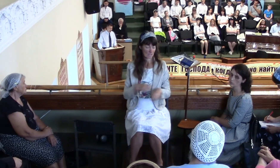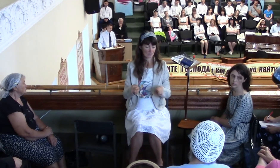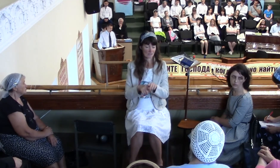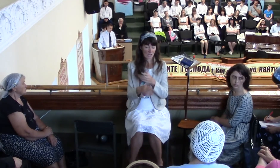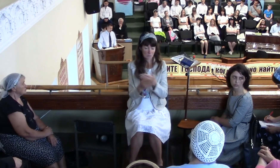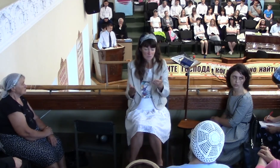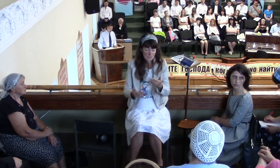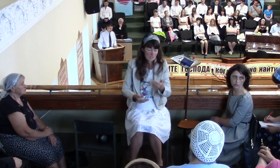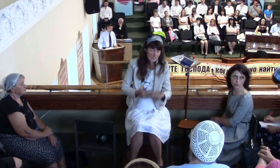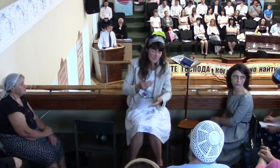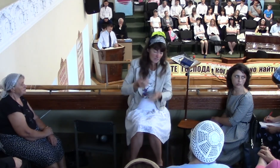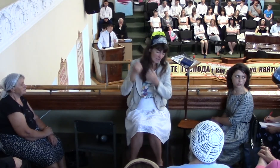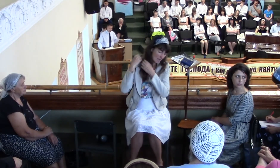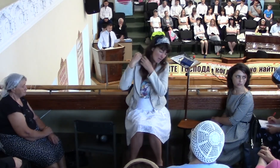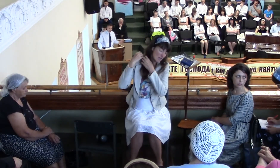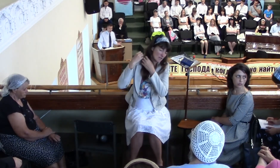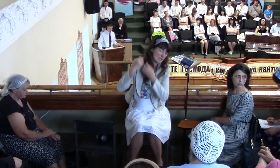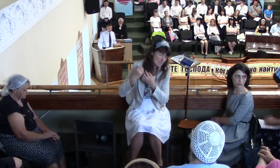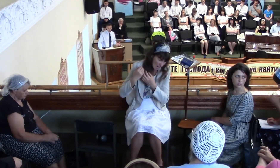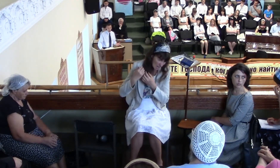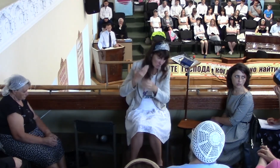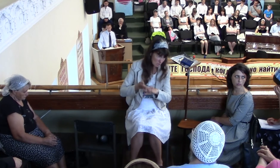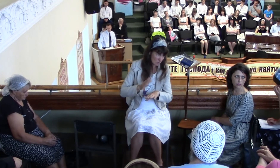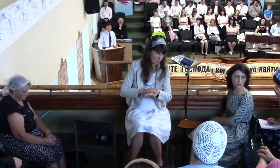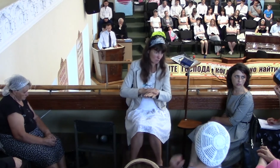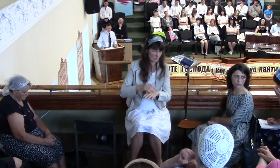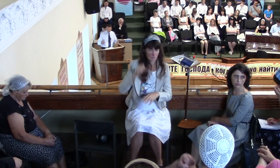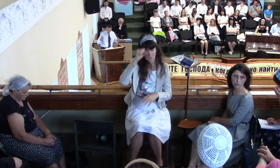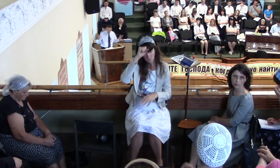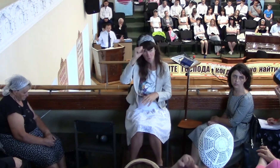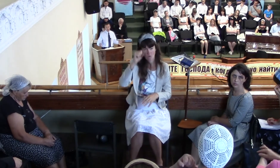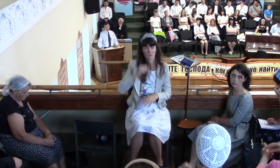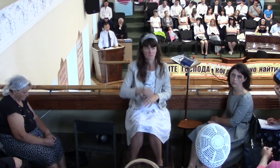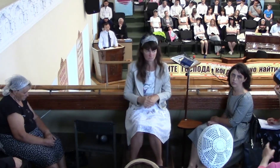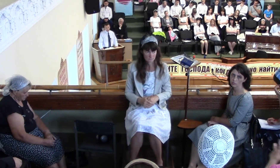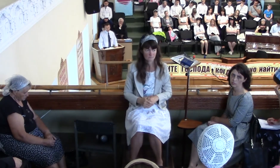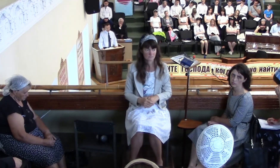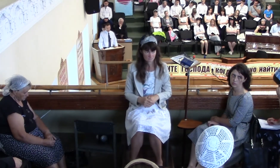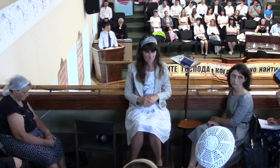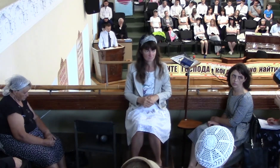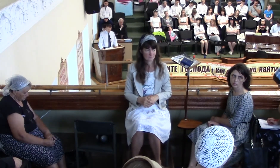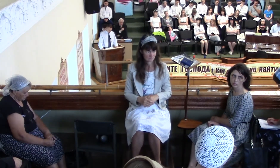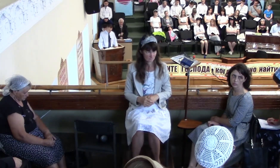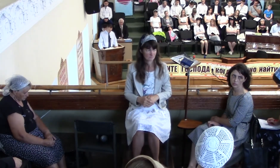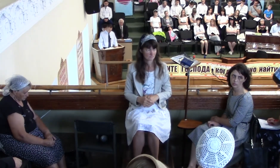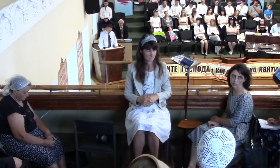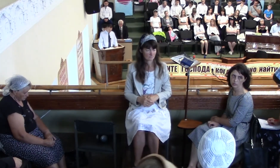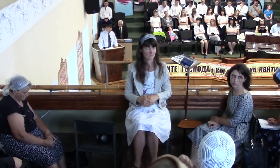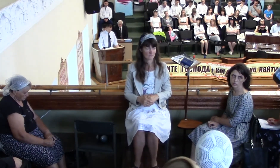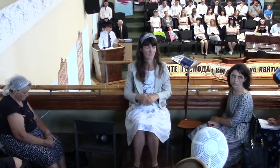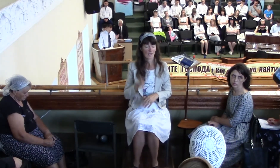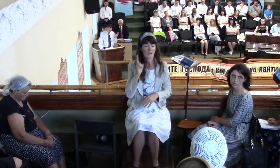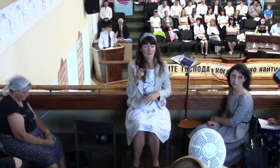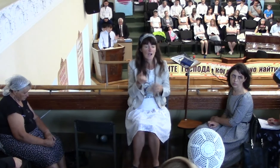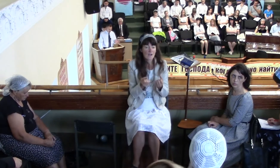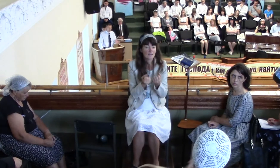с тяжестью грехов. И не было бы никакого другого способа, как нам избавиться от этих грехов.